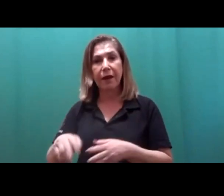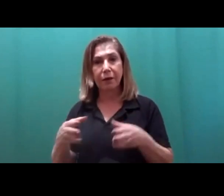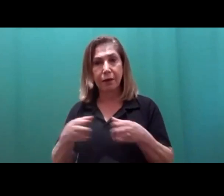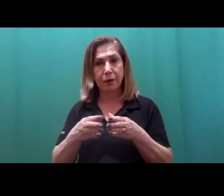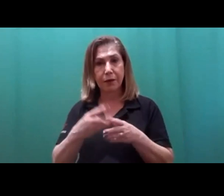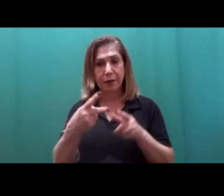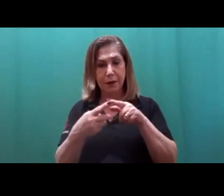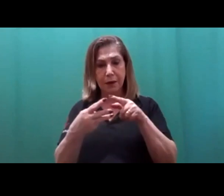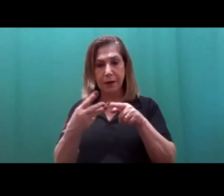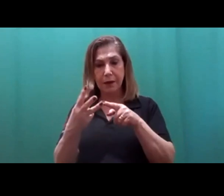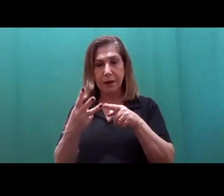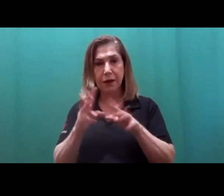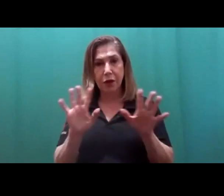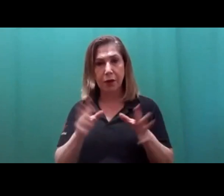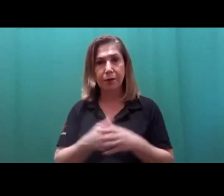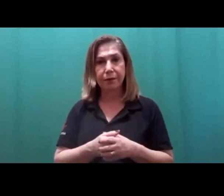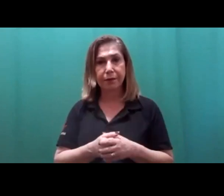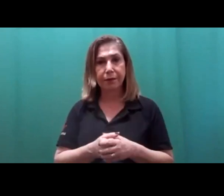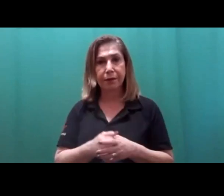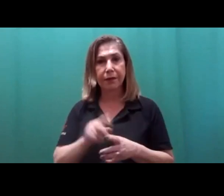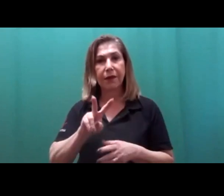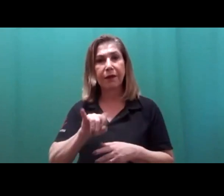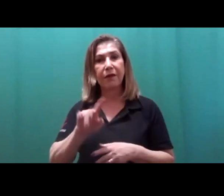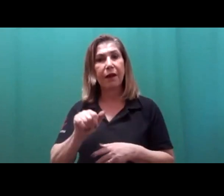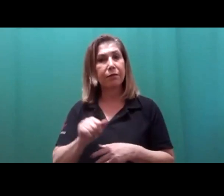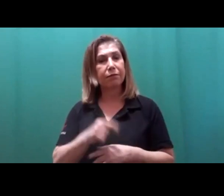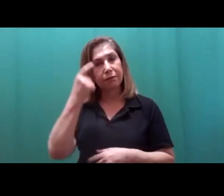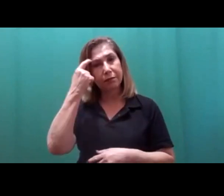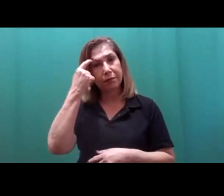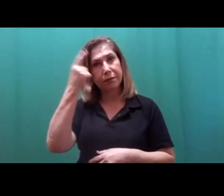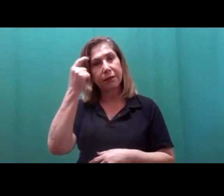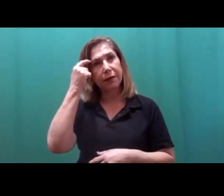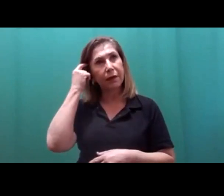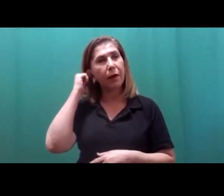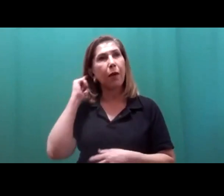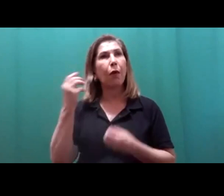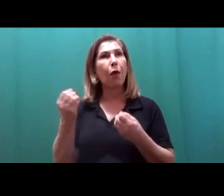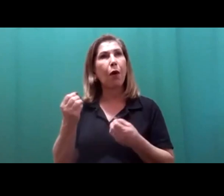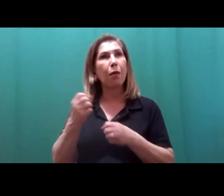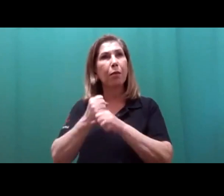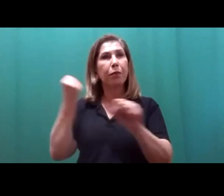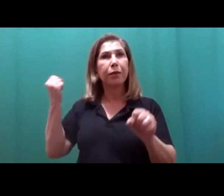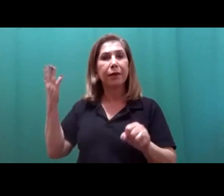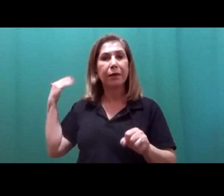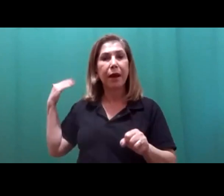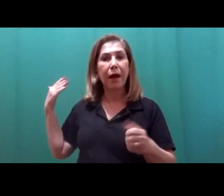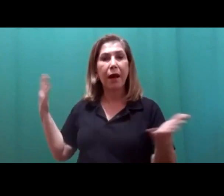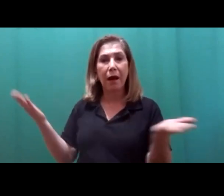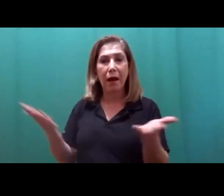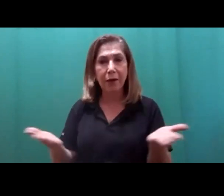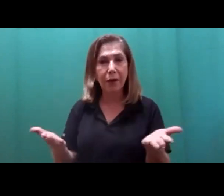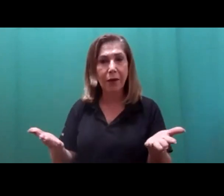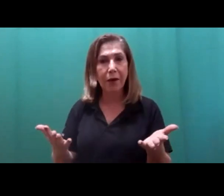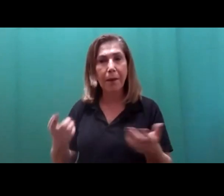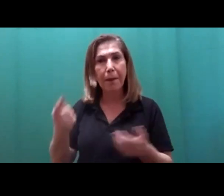três questões. Vivian, sua fala nos leva a cruzar uma fronteira, a romper uma área delimitada, cujo limite era o